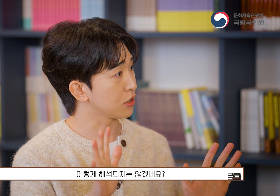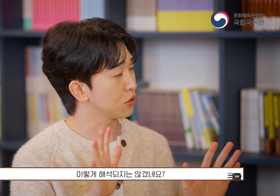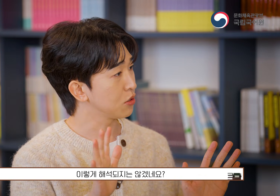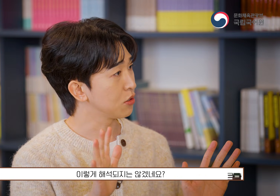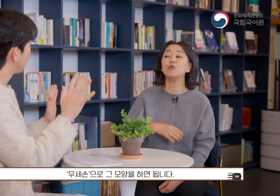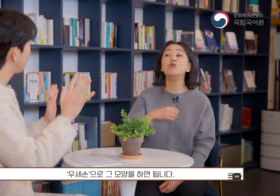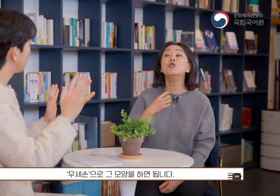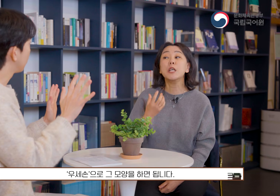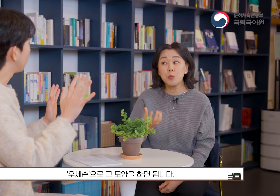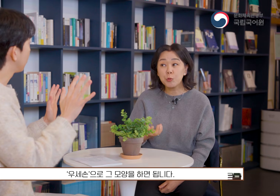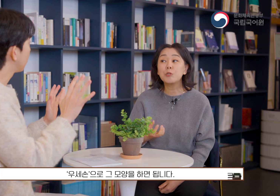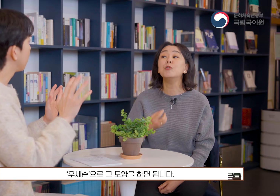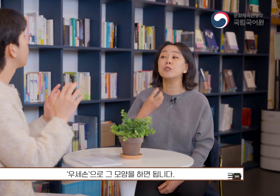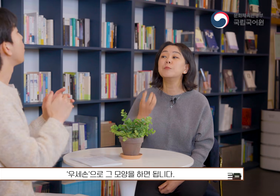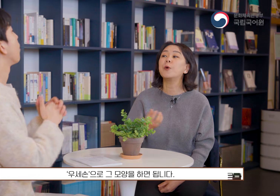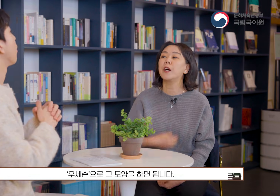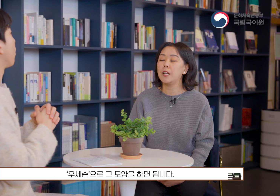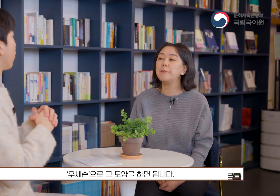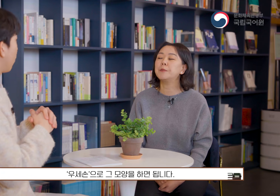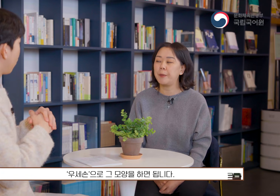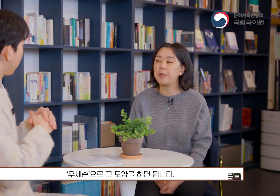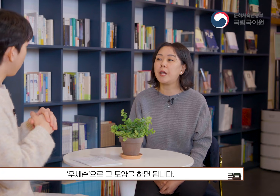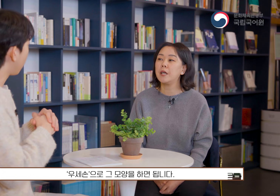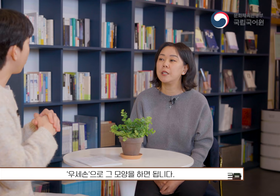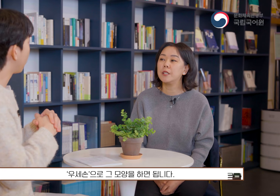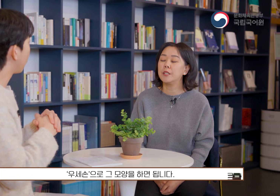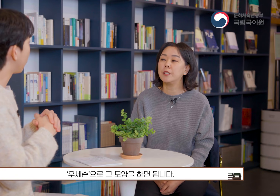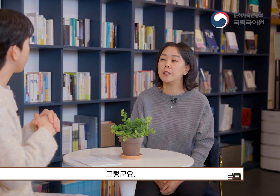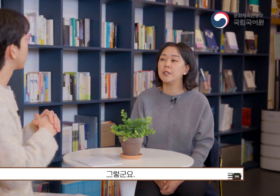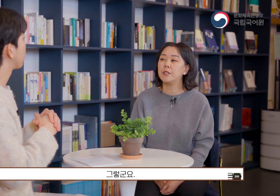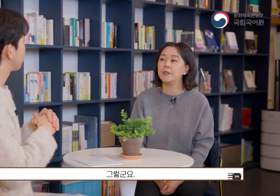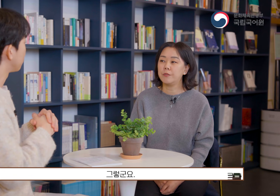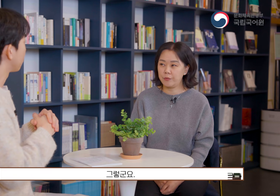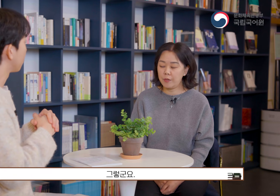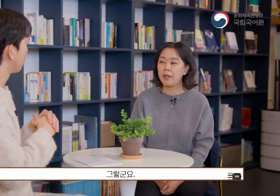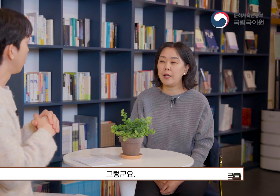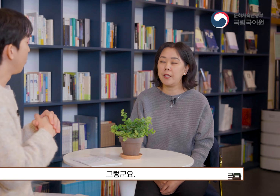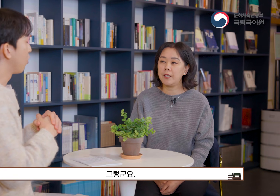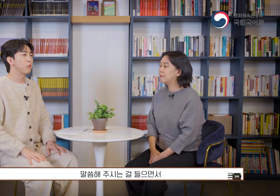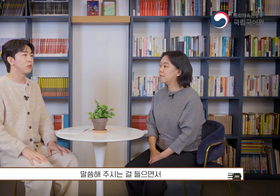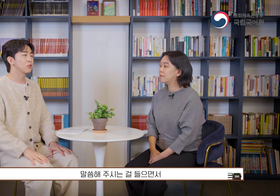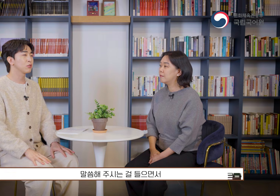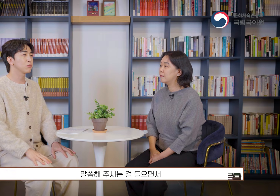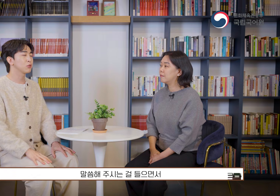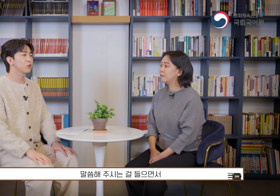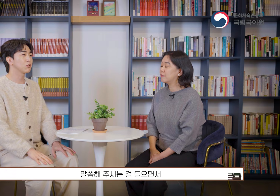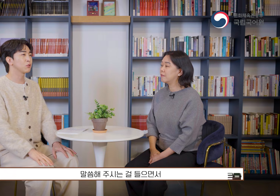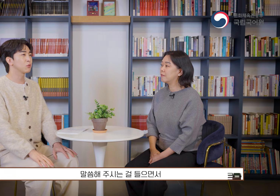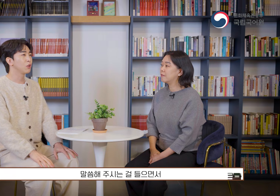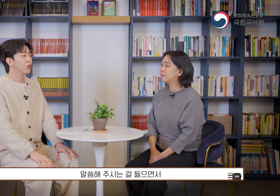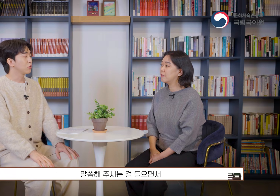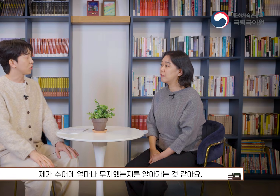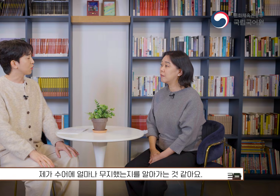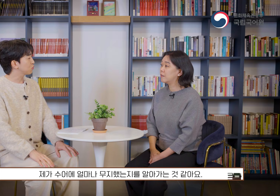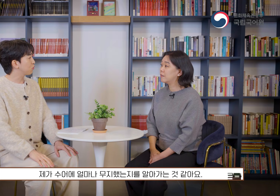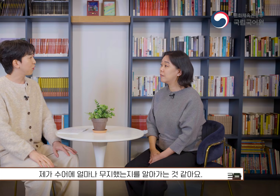않겠네요. 예, 우세손으로 그 모양을 하면 됩니다. 그렇군요. 네. 말씀해 주시는 거 들으면서 제가 수어에